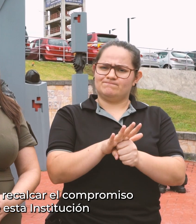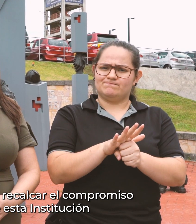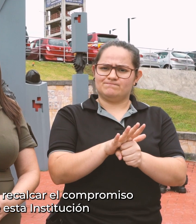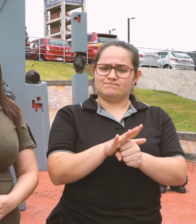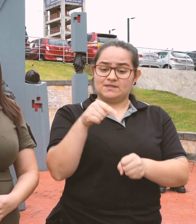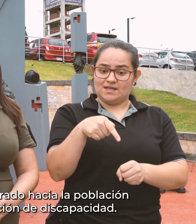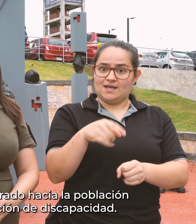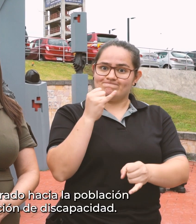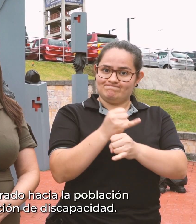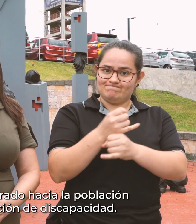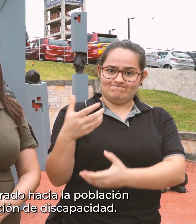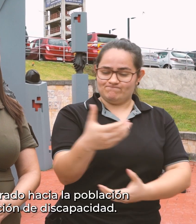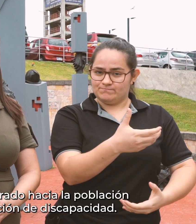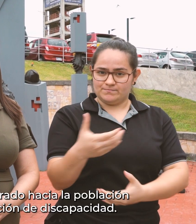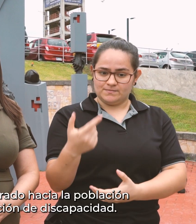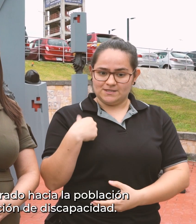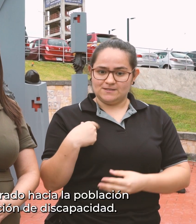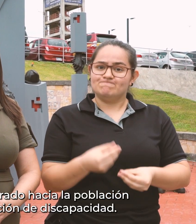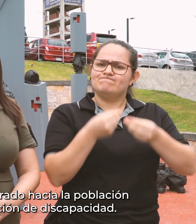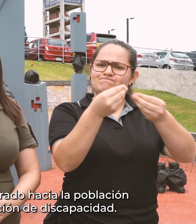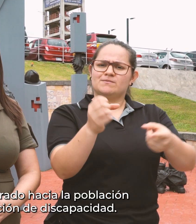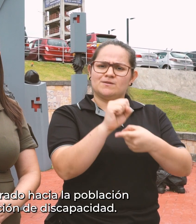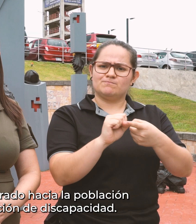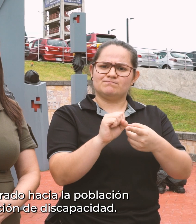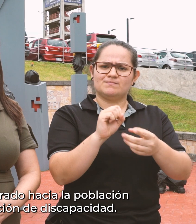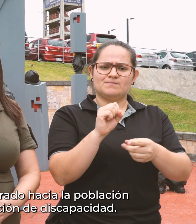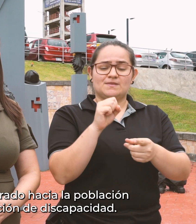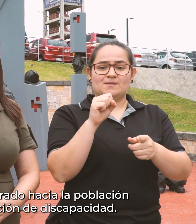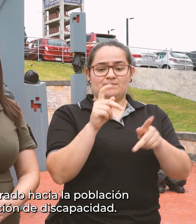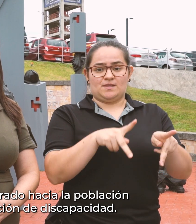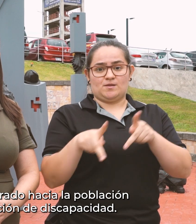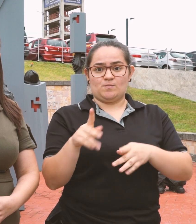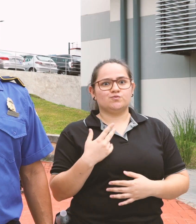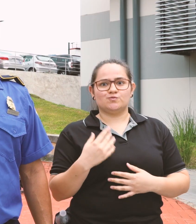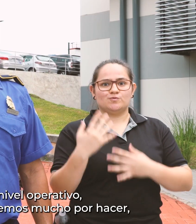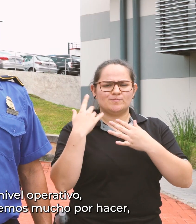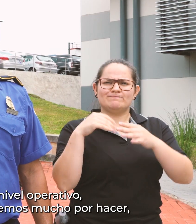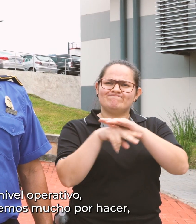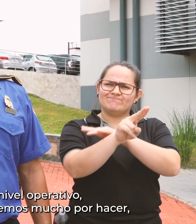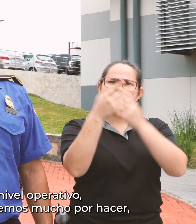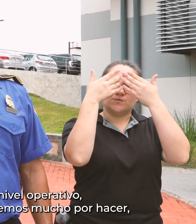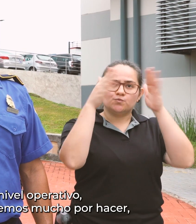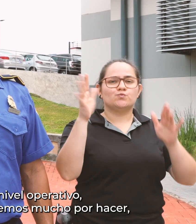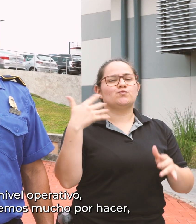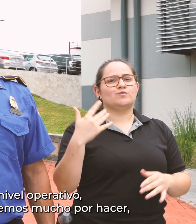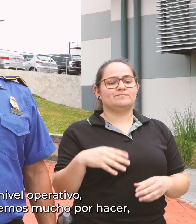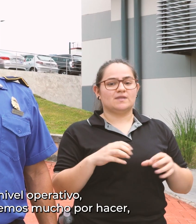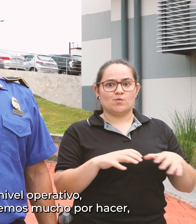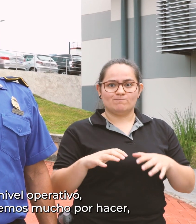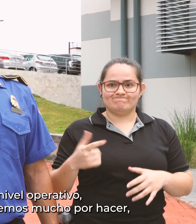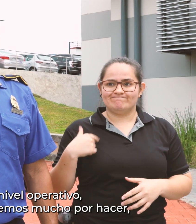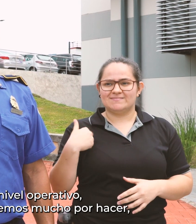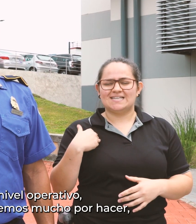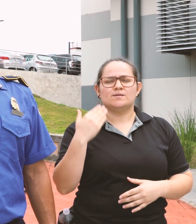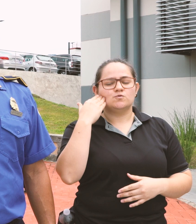esta institución ha demostrado hacia la población en situación de discapacidad. A nivel operativo, sé que